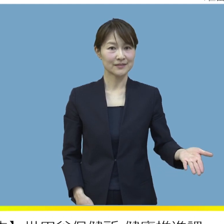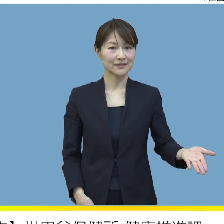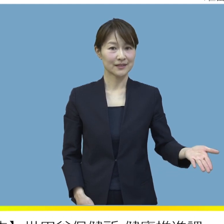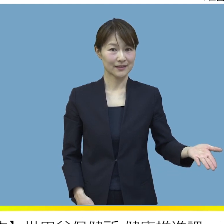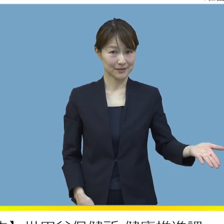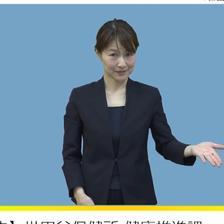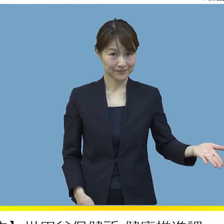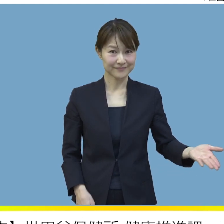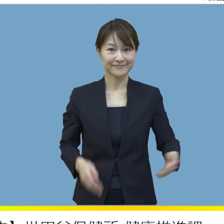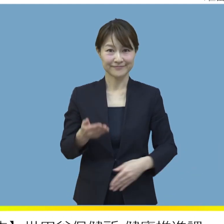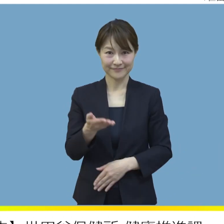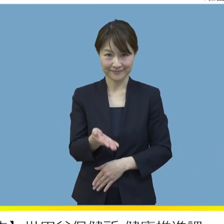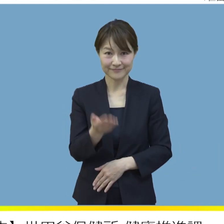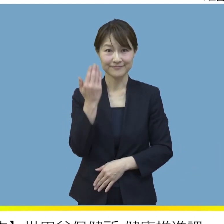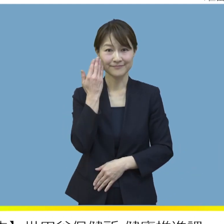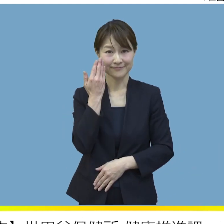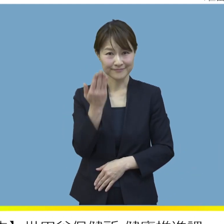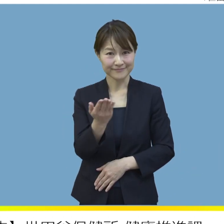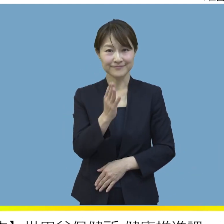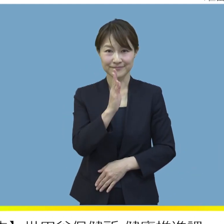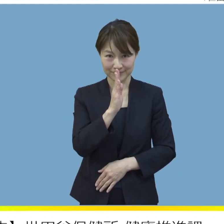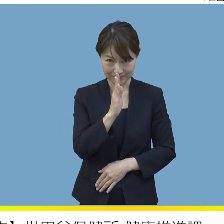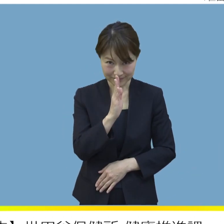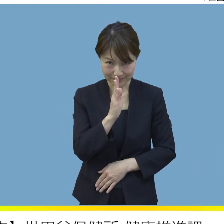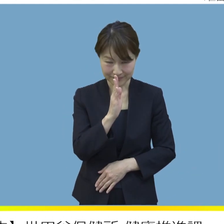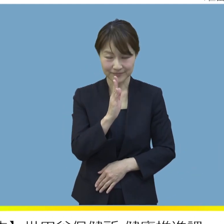5432-3102番までどうぞ